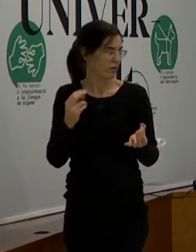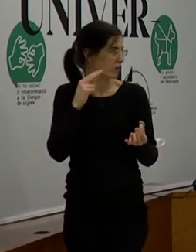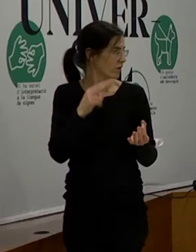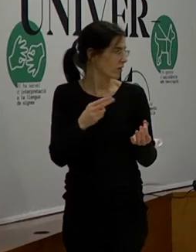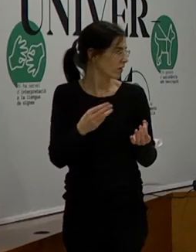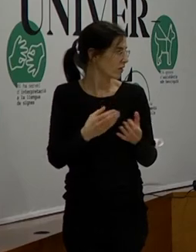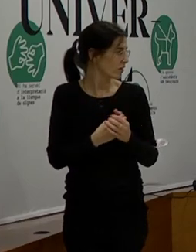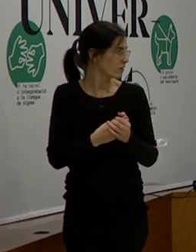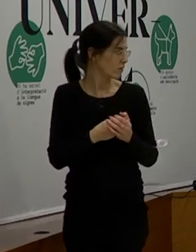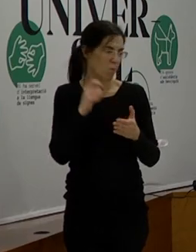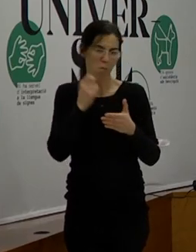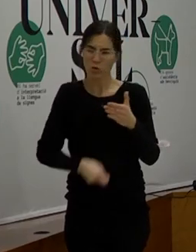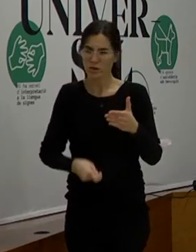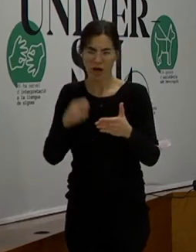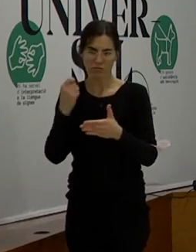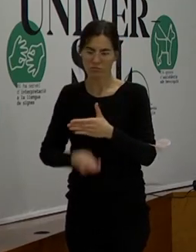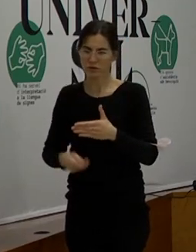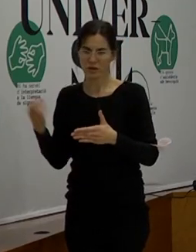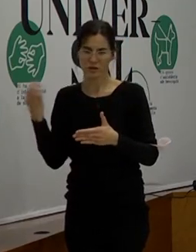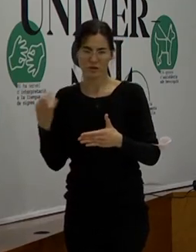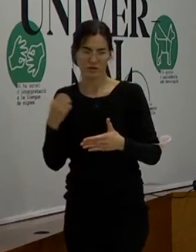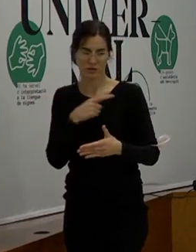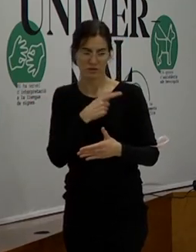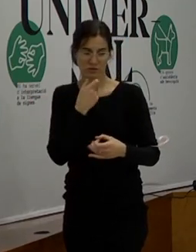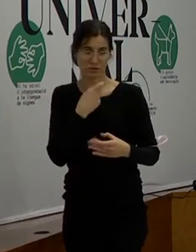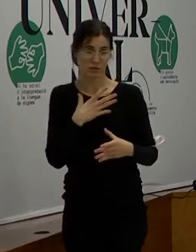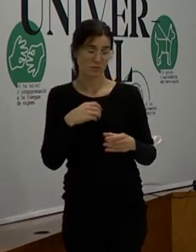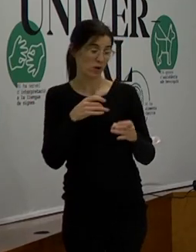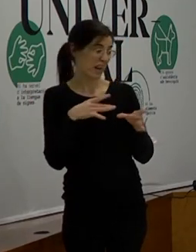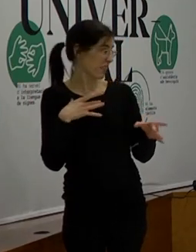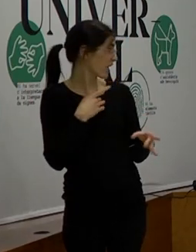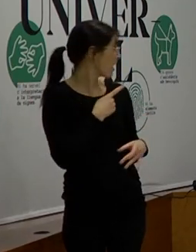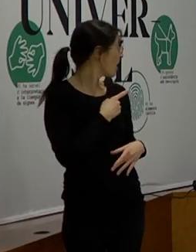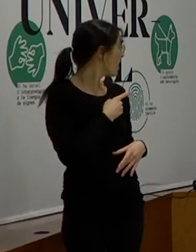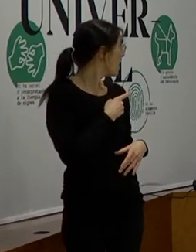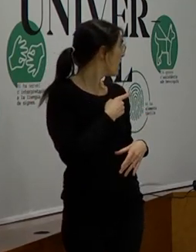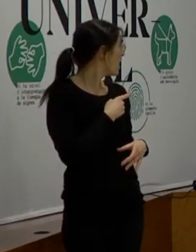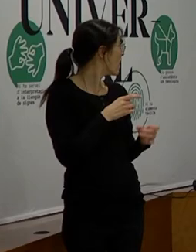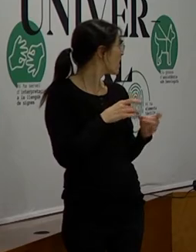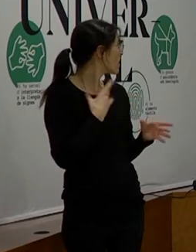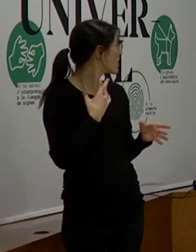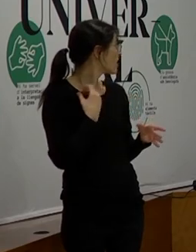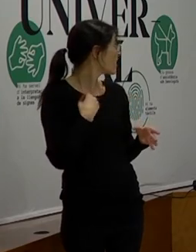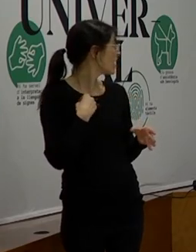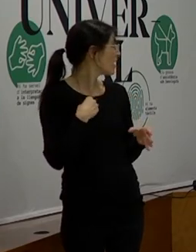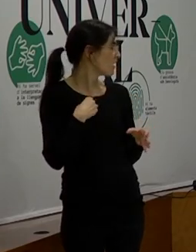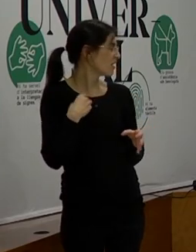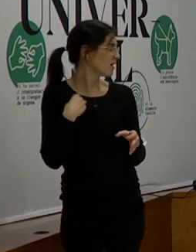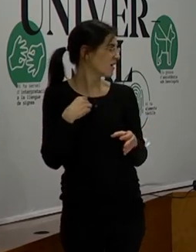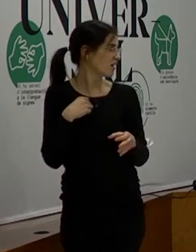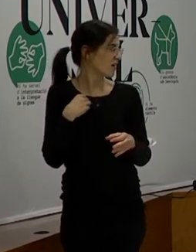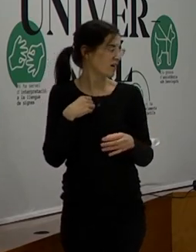Multa. Vale? Endavant. Esto es bueno, es Grecia esto. Y la señora le dije, oye, ¿has visto la de tortas que se dan?